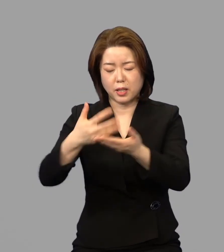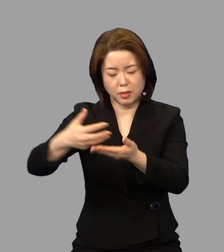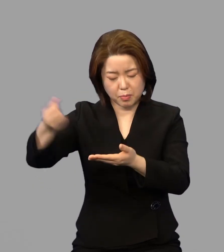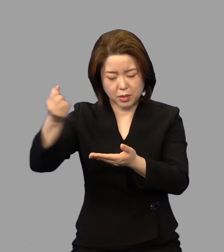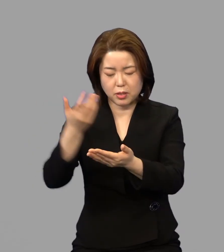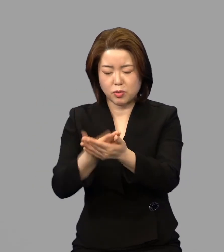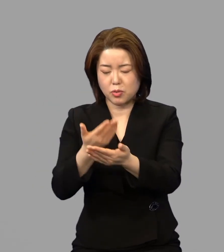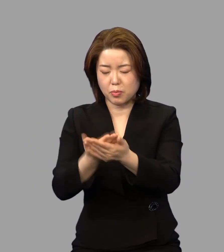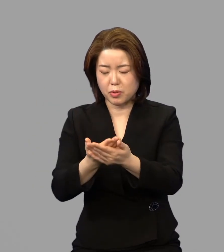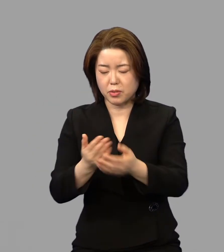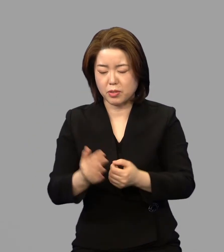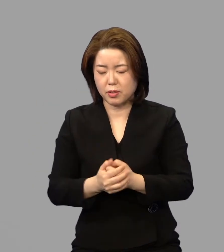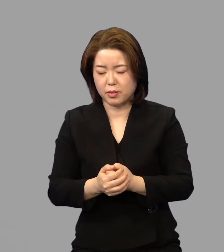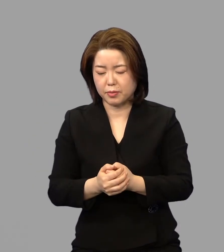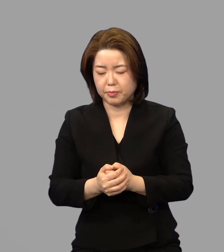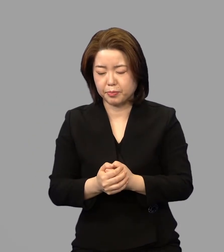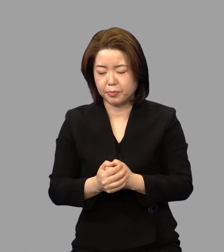주소서.